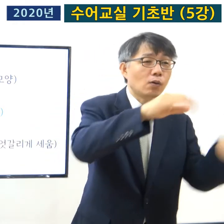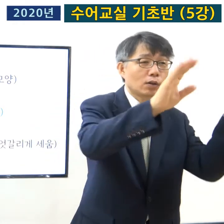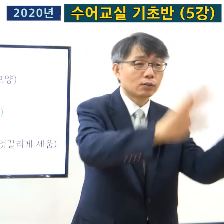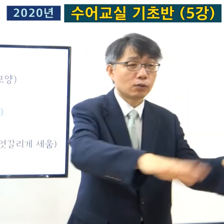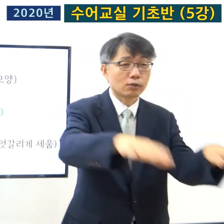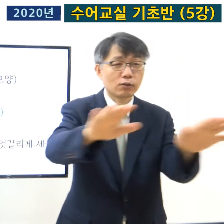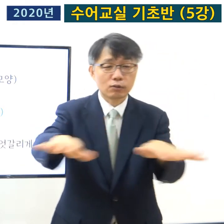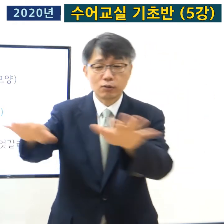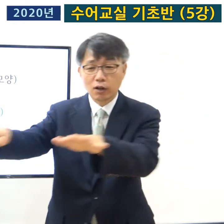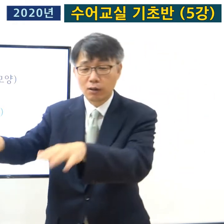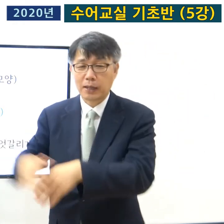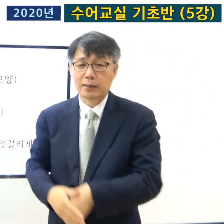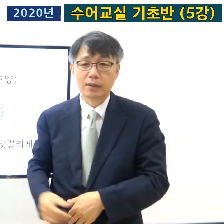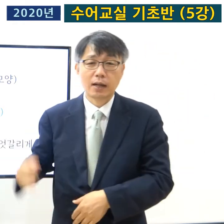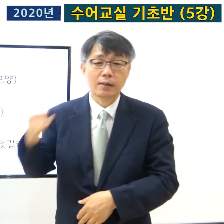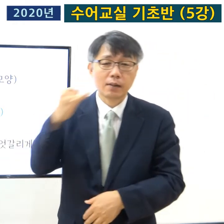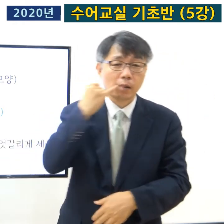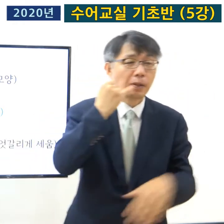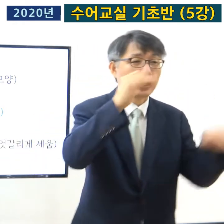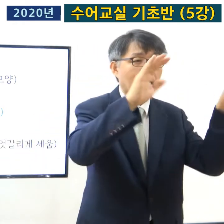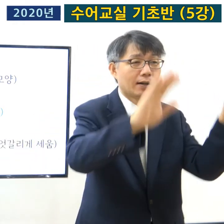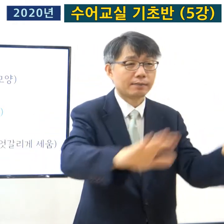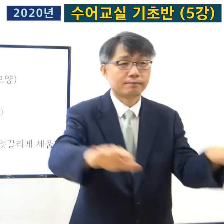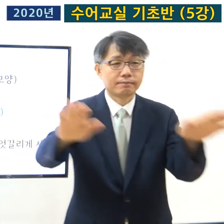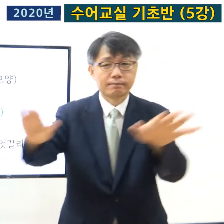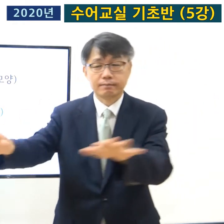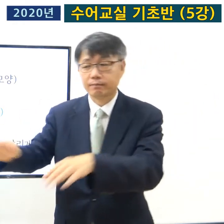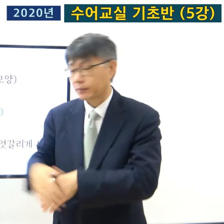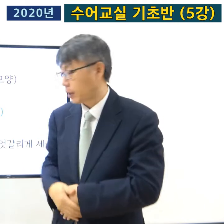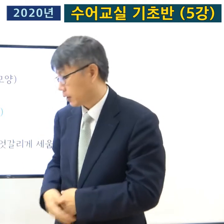짜고 출렁출렁 바다입니다. 바다. 네.